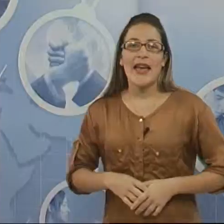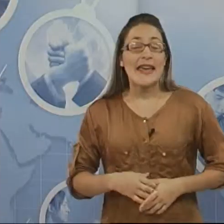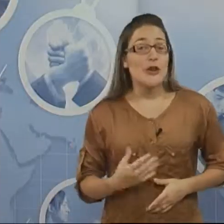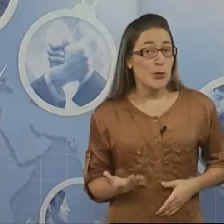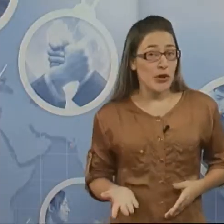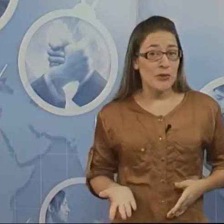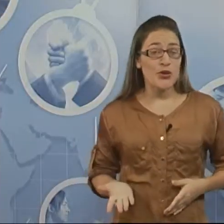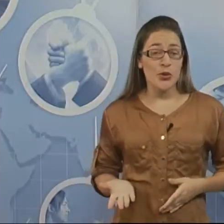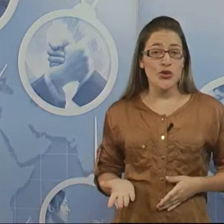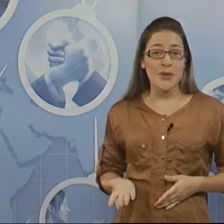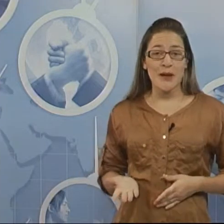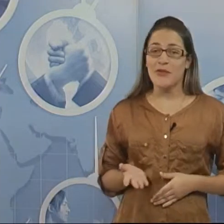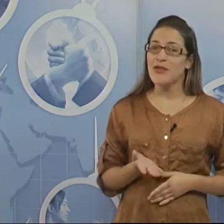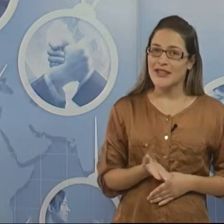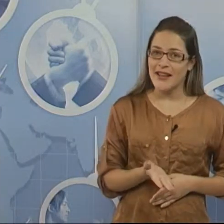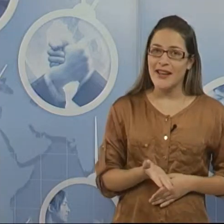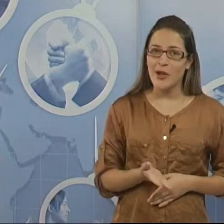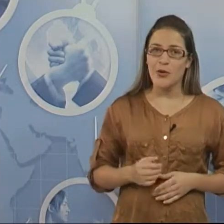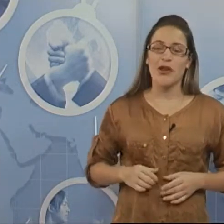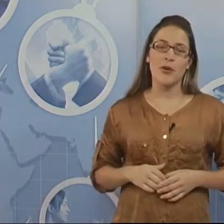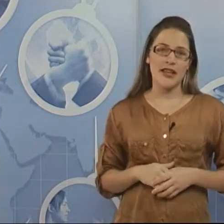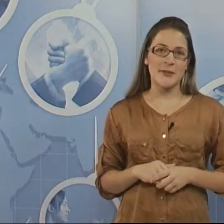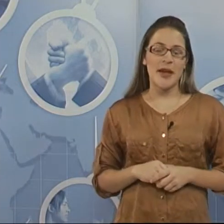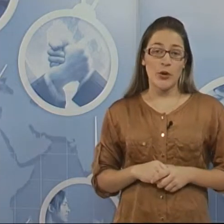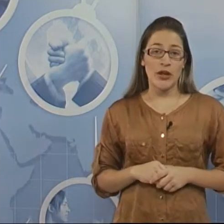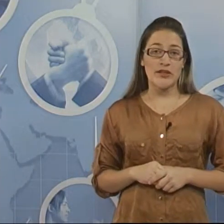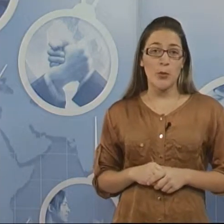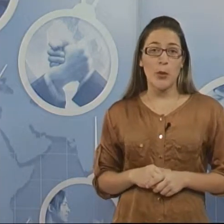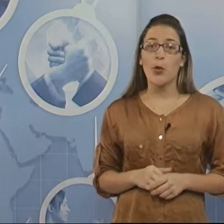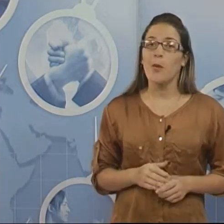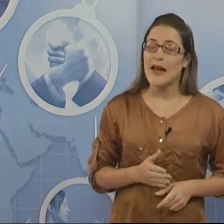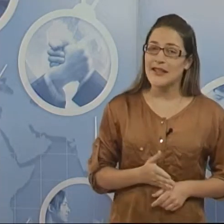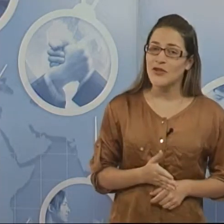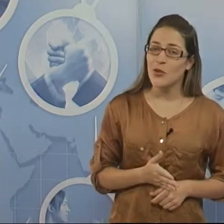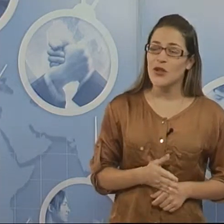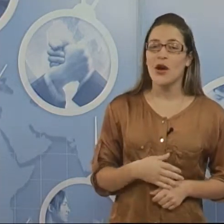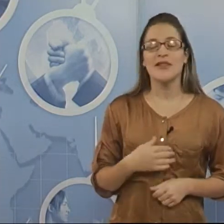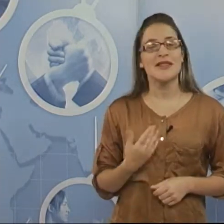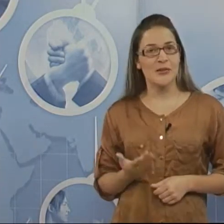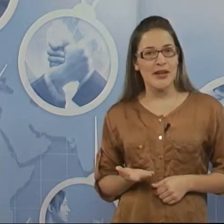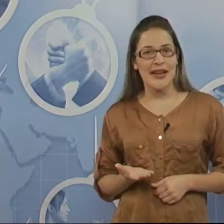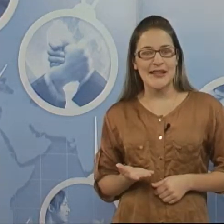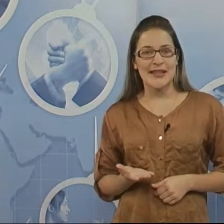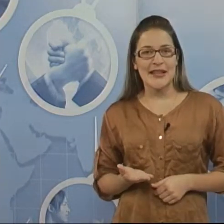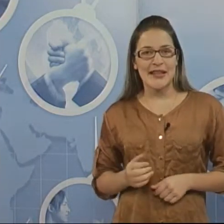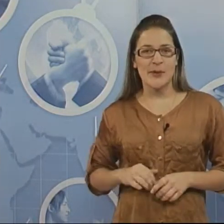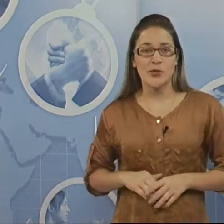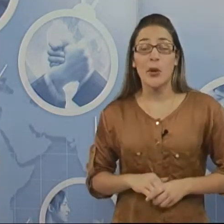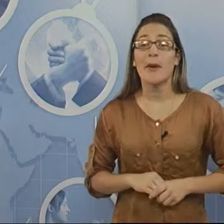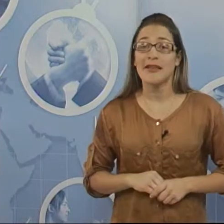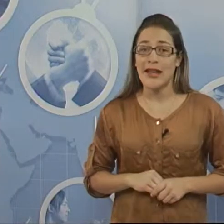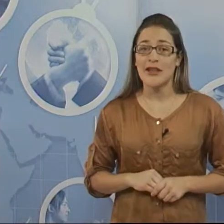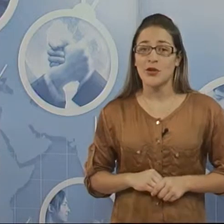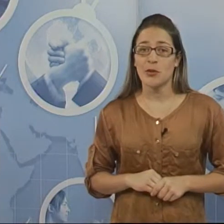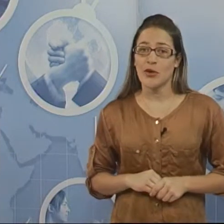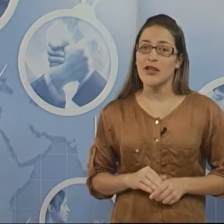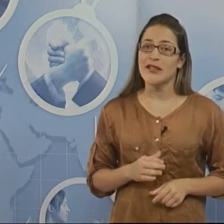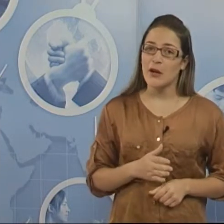E o programa de hoje é para você, calouro da UESB, conhecer um pouco mais a sua nova segunda casa. Teremos uma matéria sobre volta às aulas